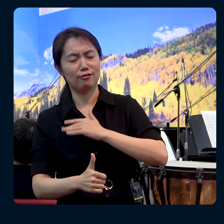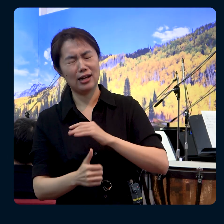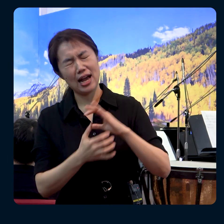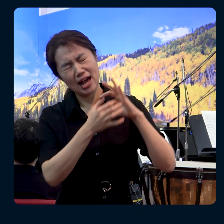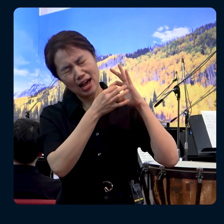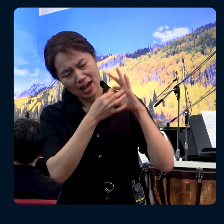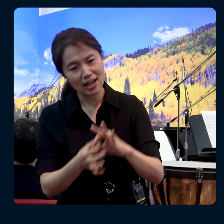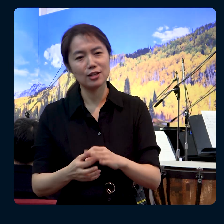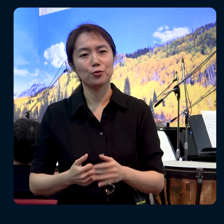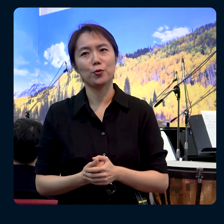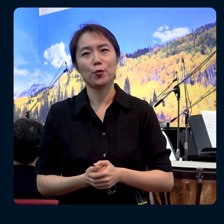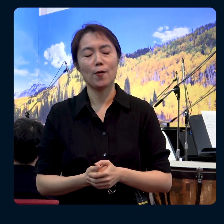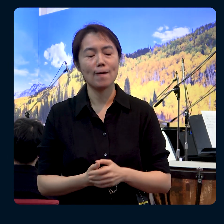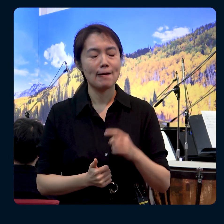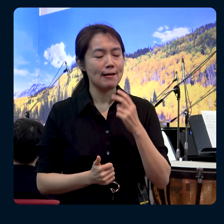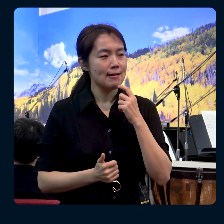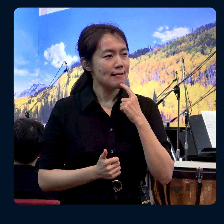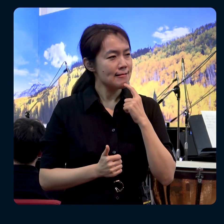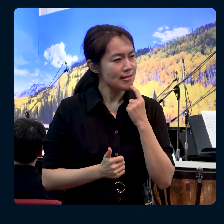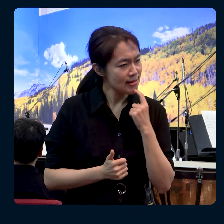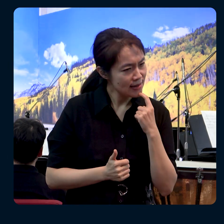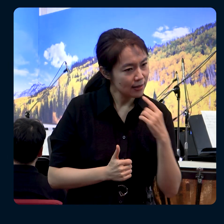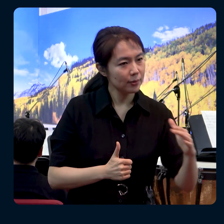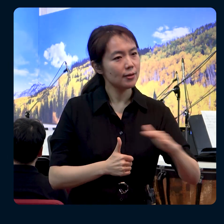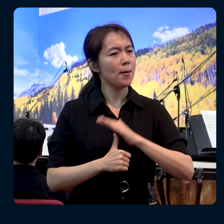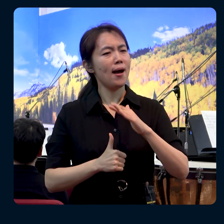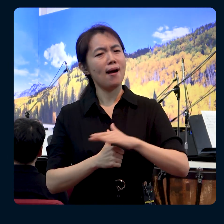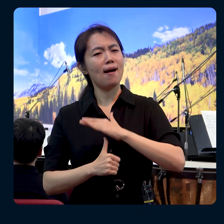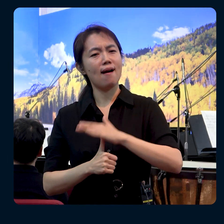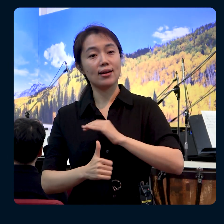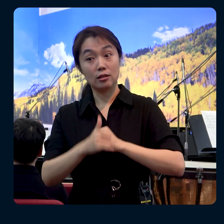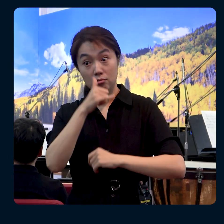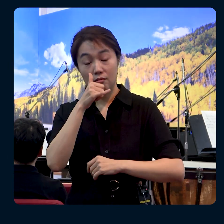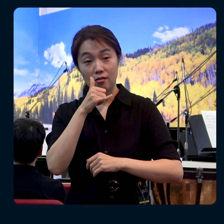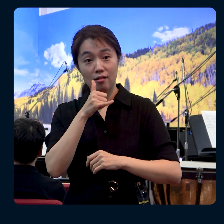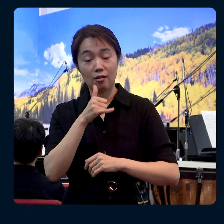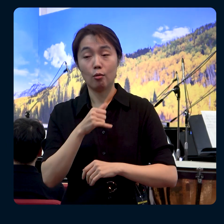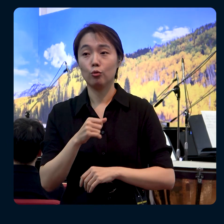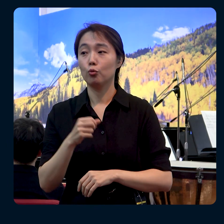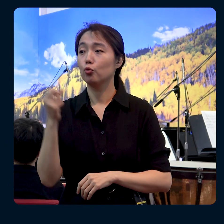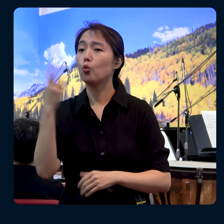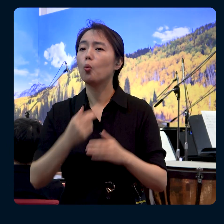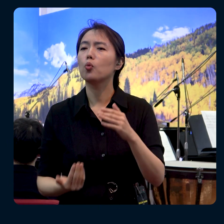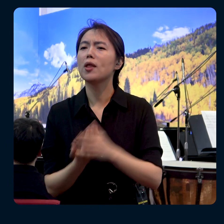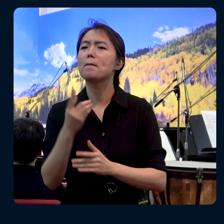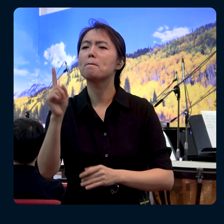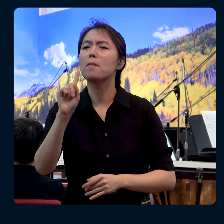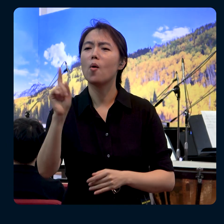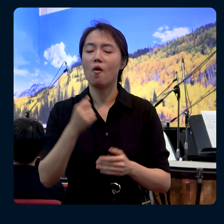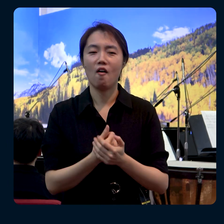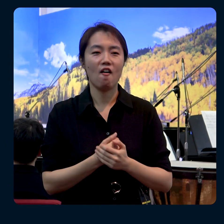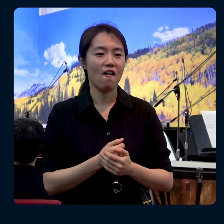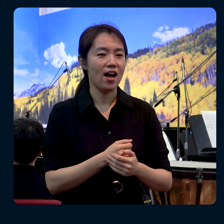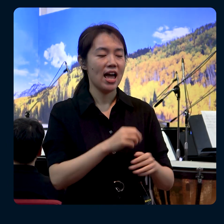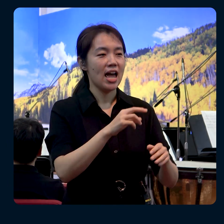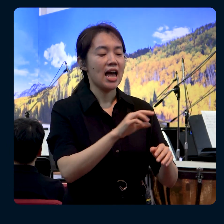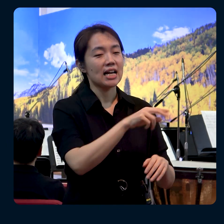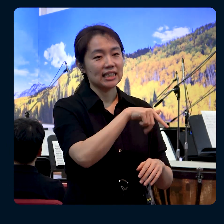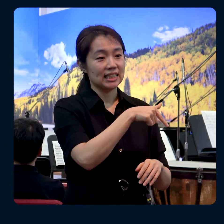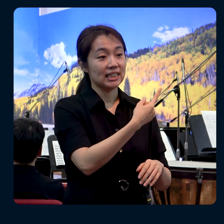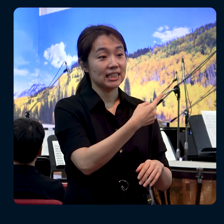아닙니까? 또 어떤 일이 일어났느냐? 거기서 그랄 왕 아비멜렉이 거기까지 쫓아온